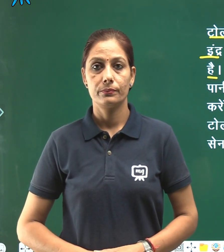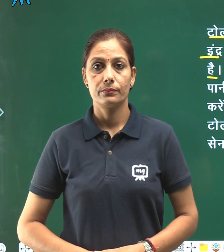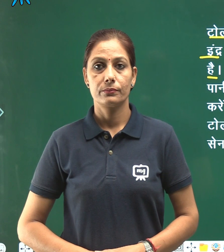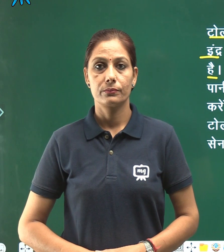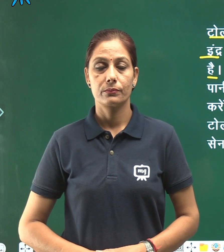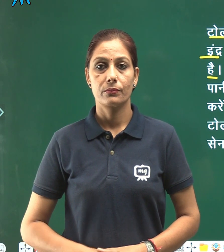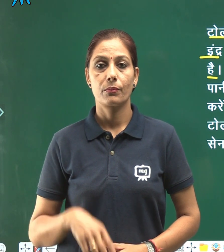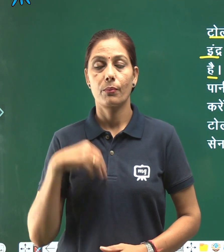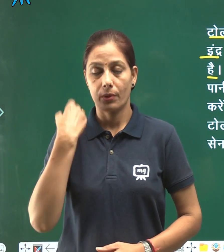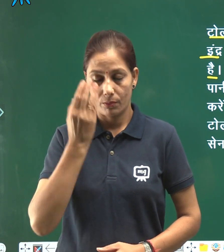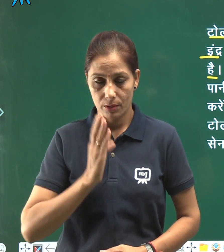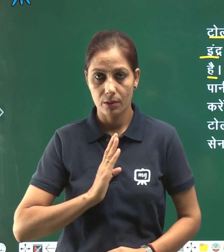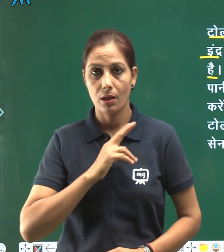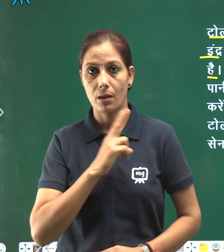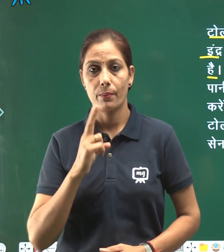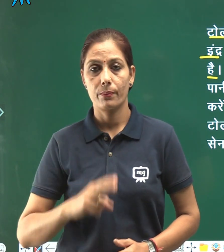इंद्र को